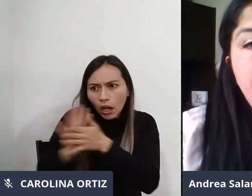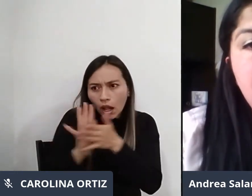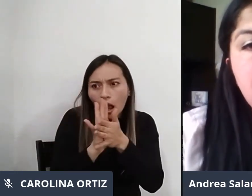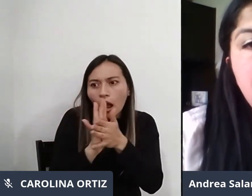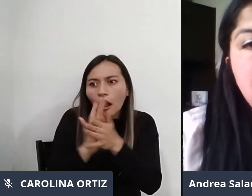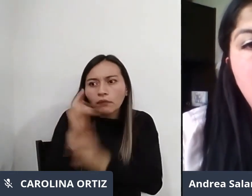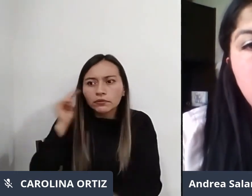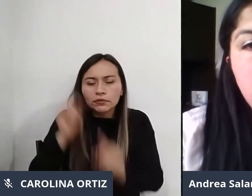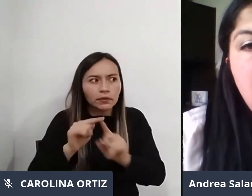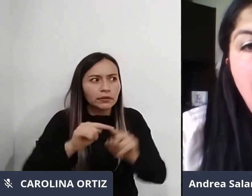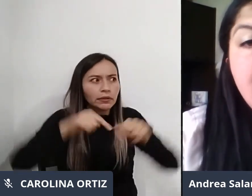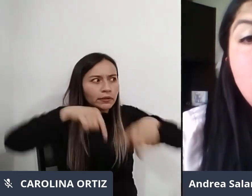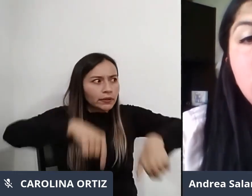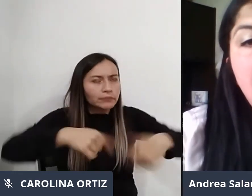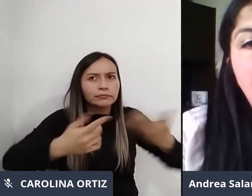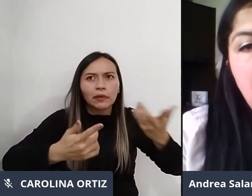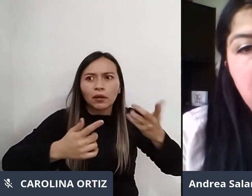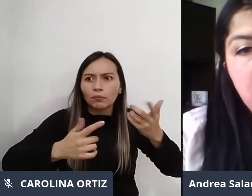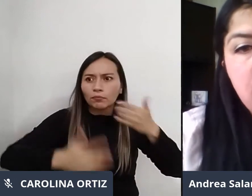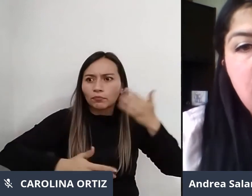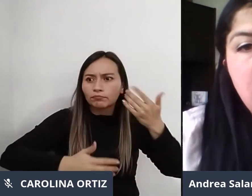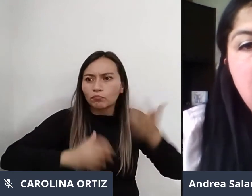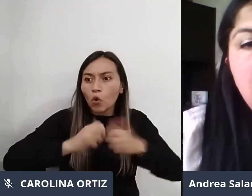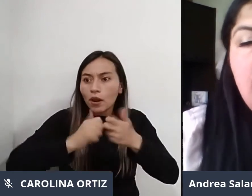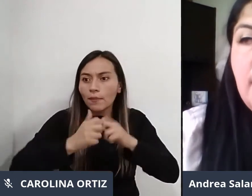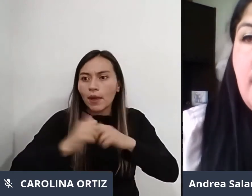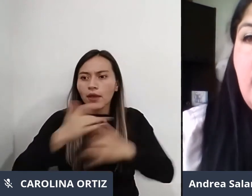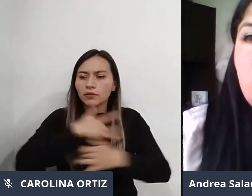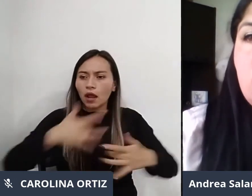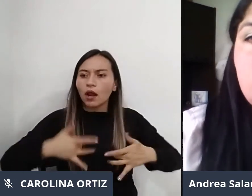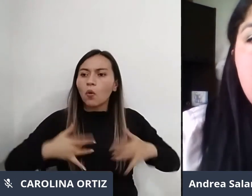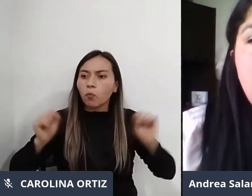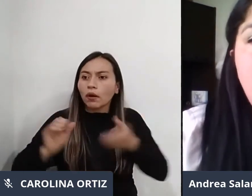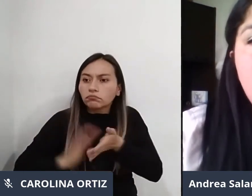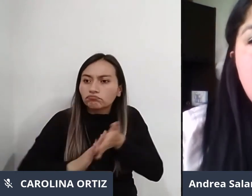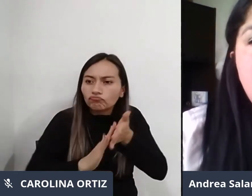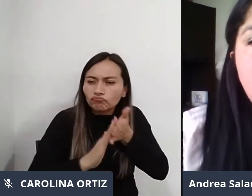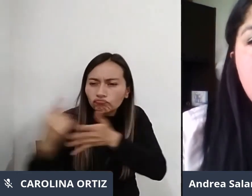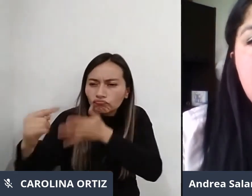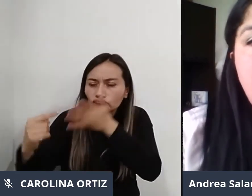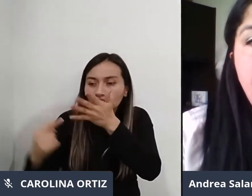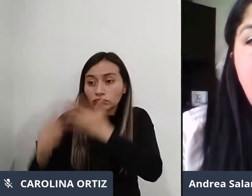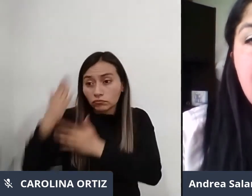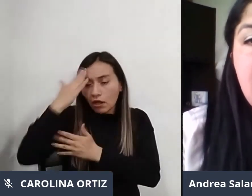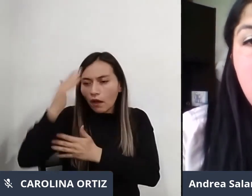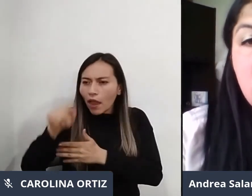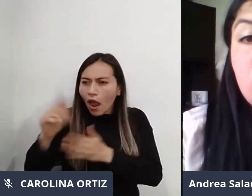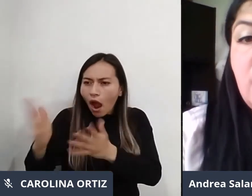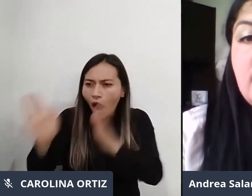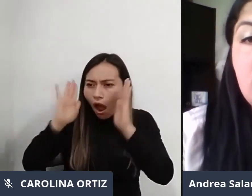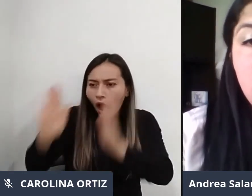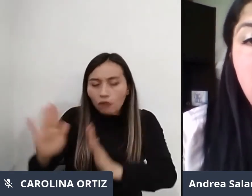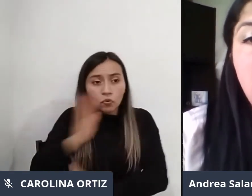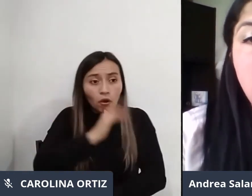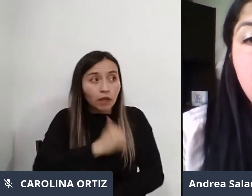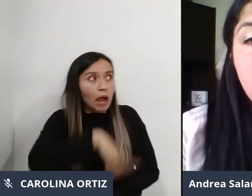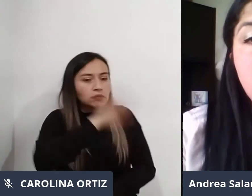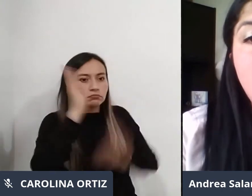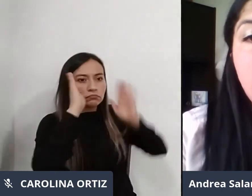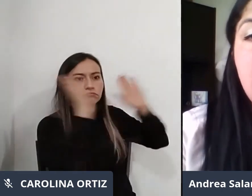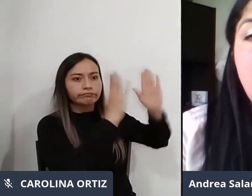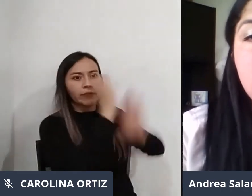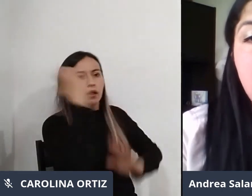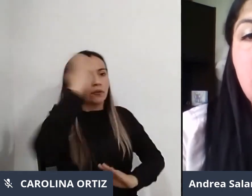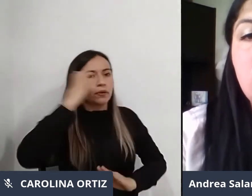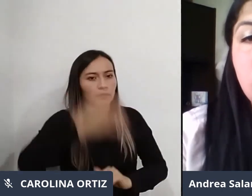un problema de salud mundial y que no nos, digámoslo así, que nos está permitiendo la socialización y los